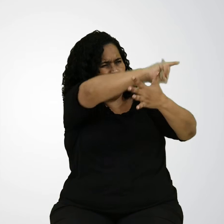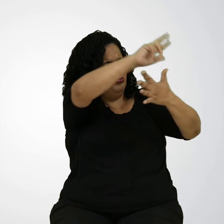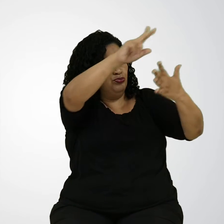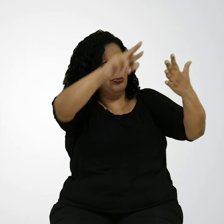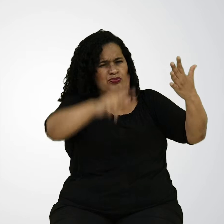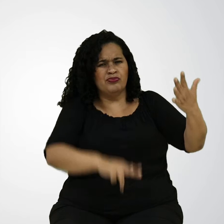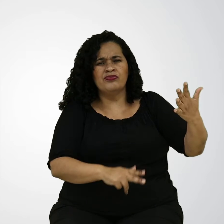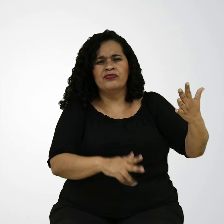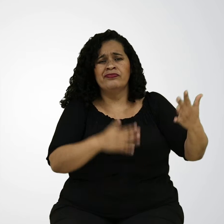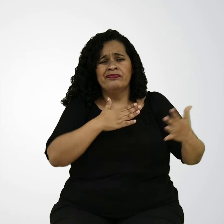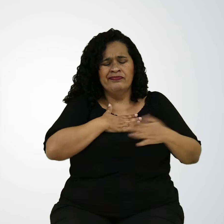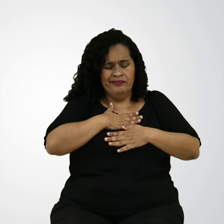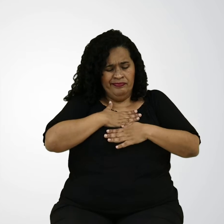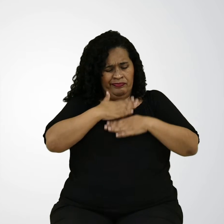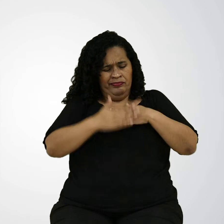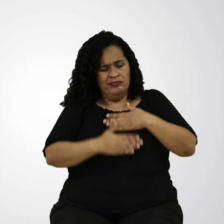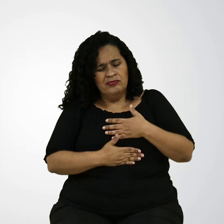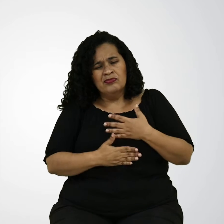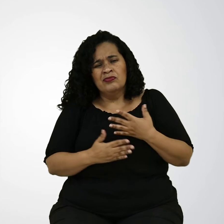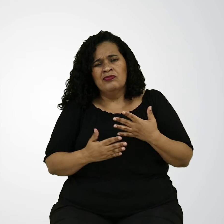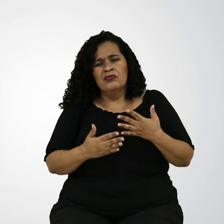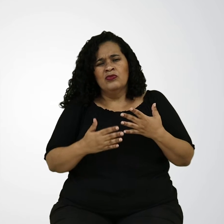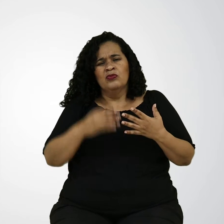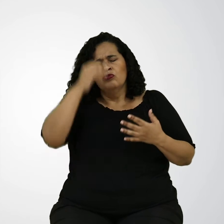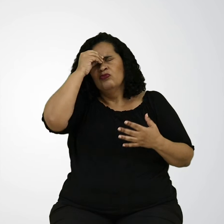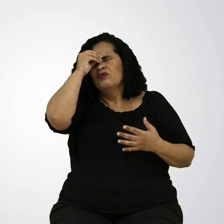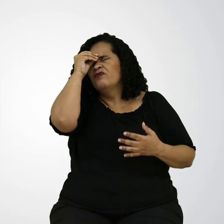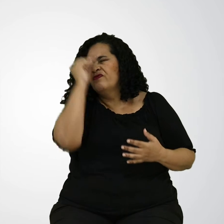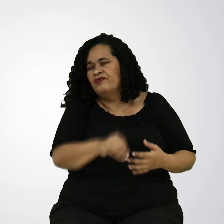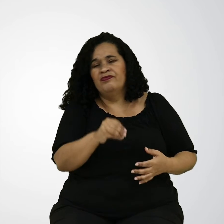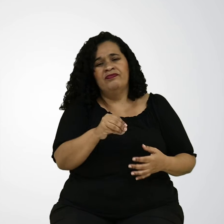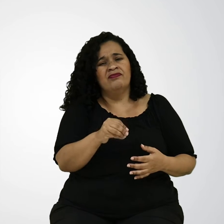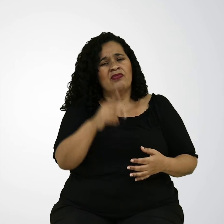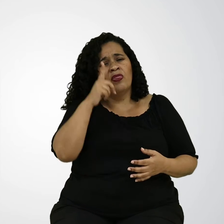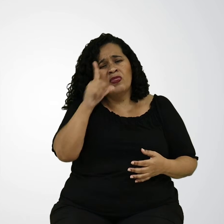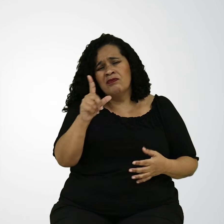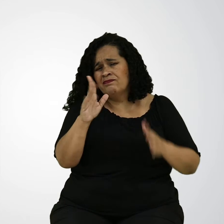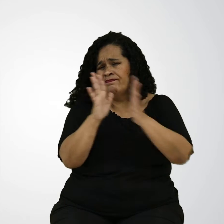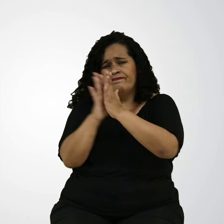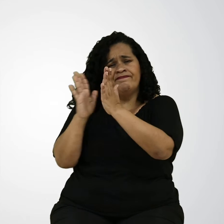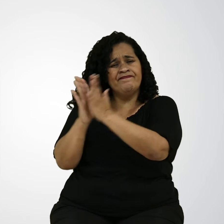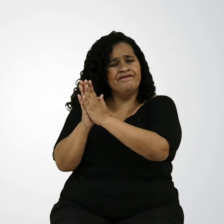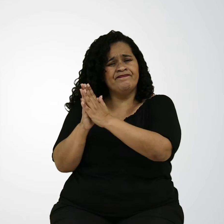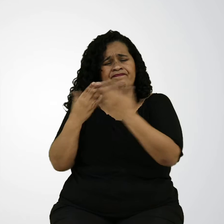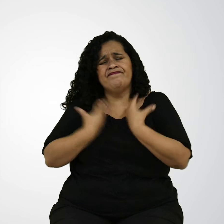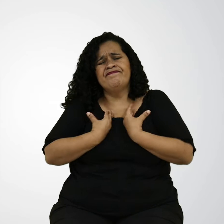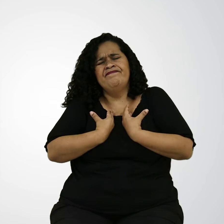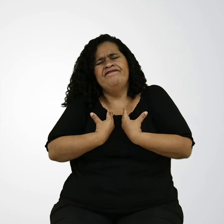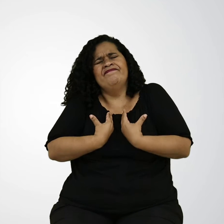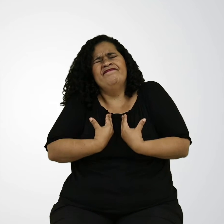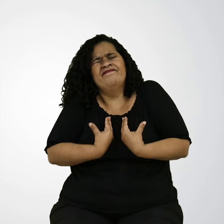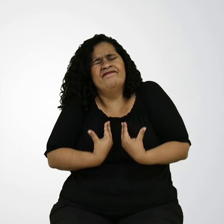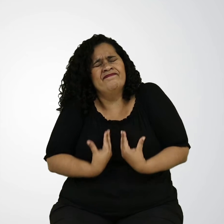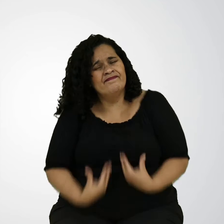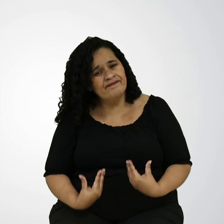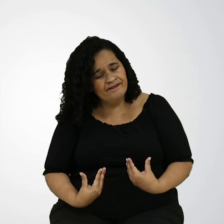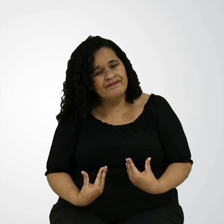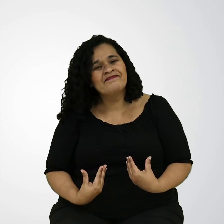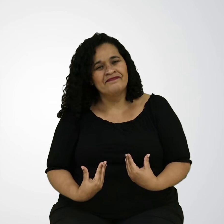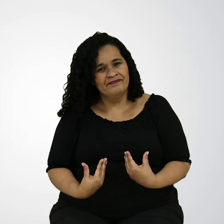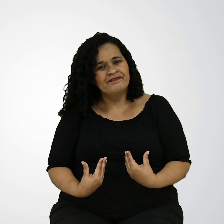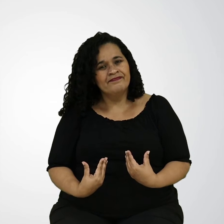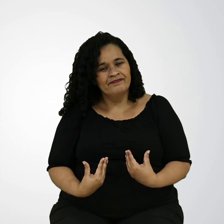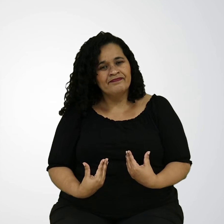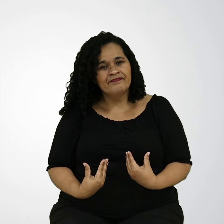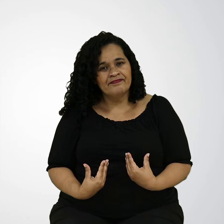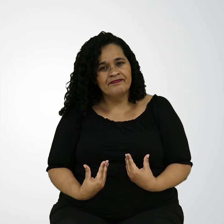que não dá, né? Não dá para orar, não dá. Existirão momentos que o cansaço será mais forte